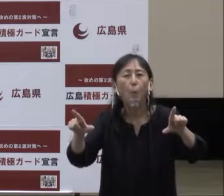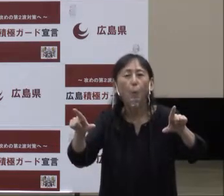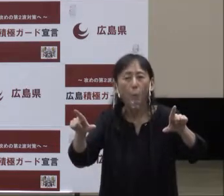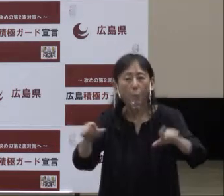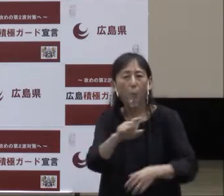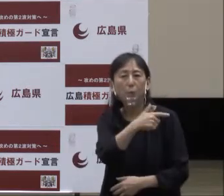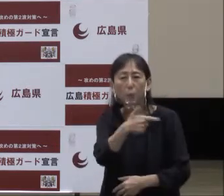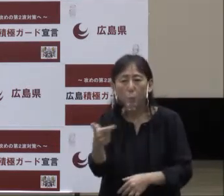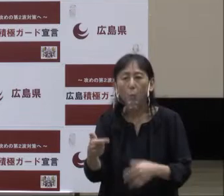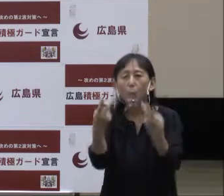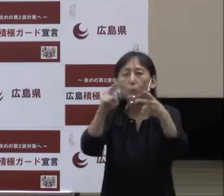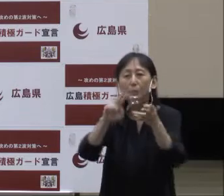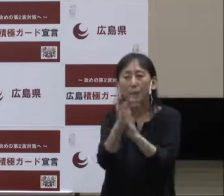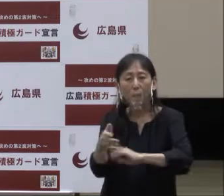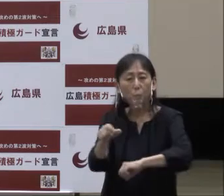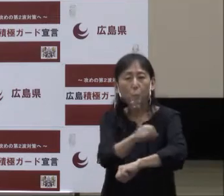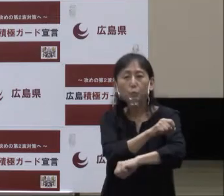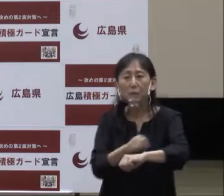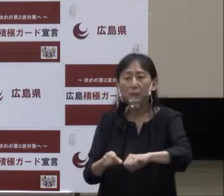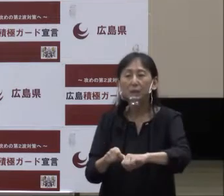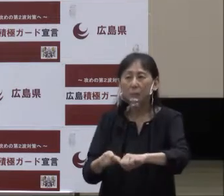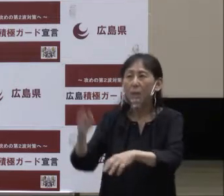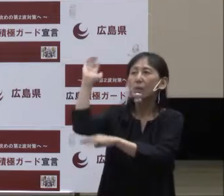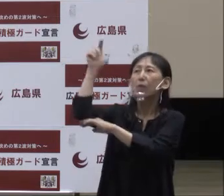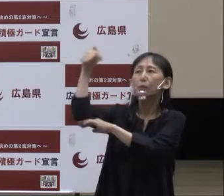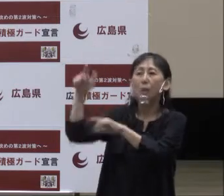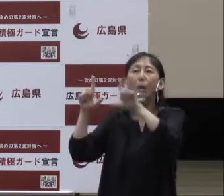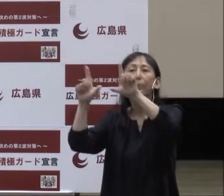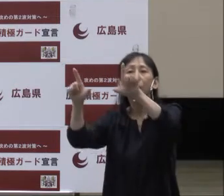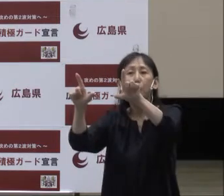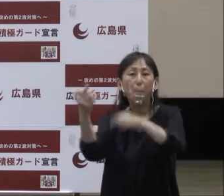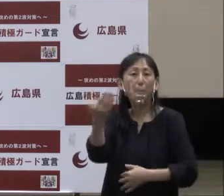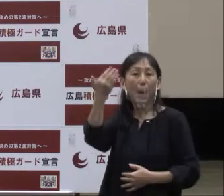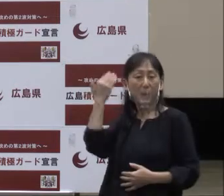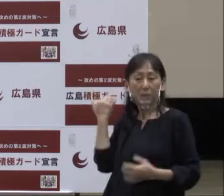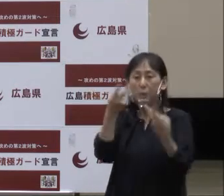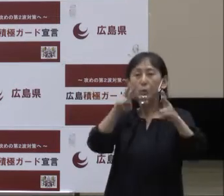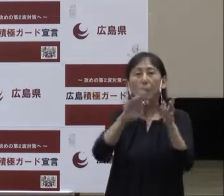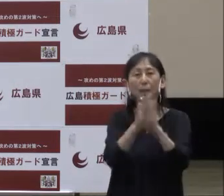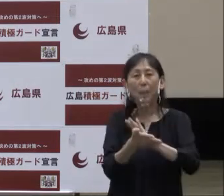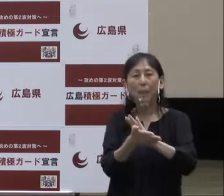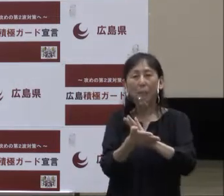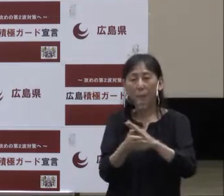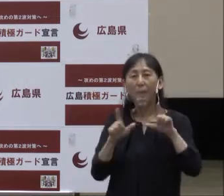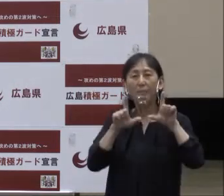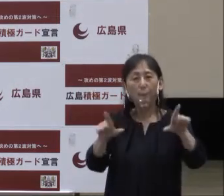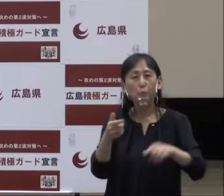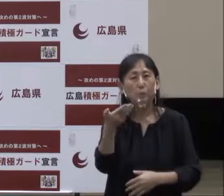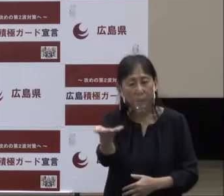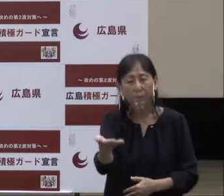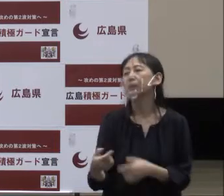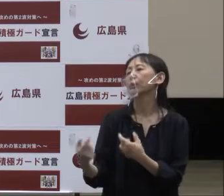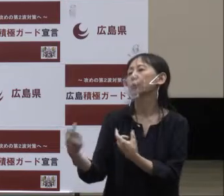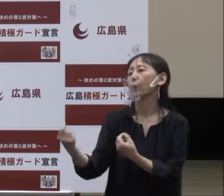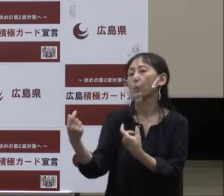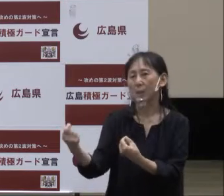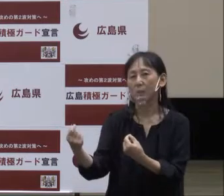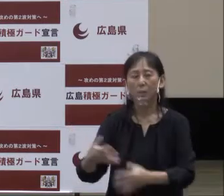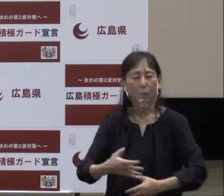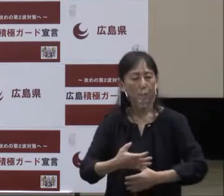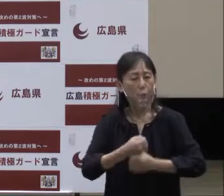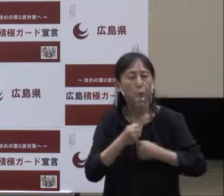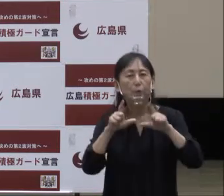ものを行動制限を伴う前に出していくというイメージ。 そうです。はい。ただ単に注意